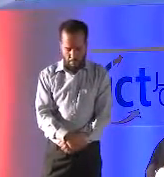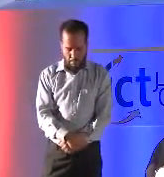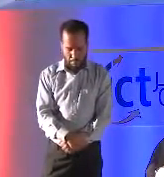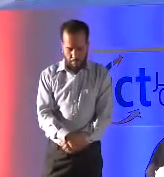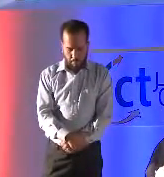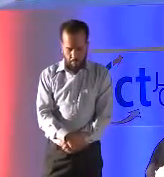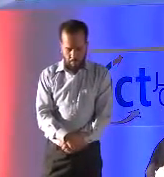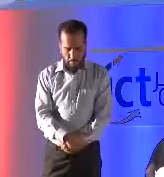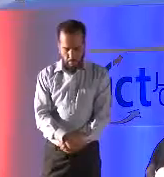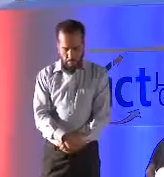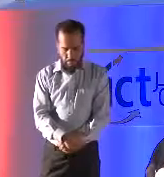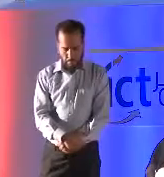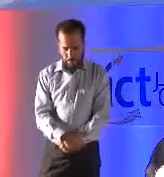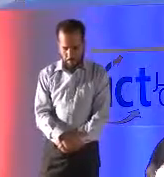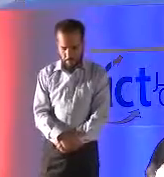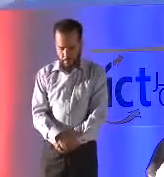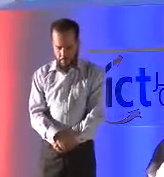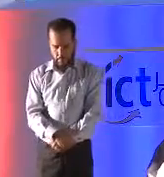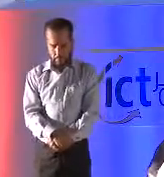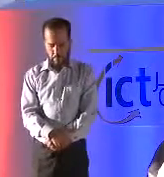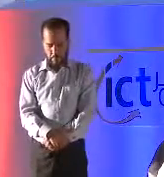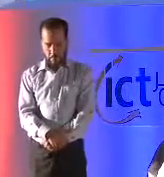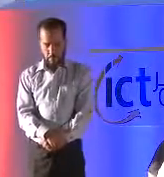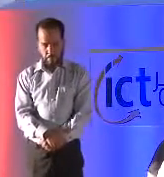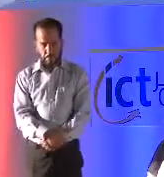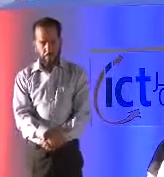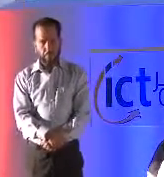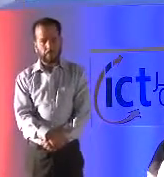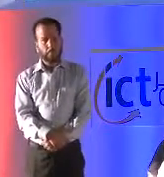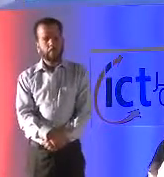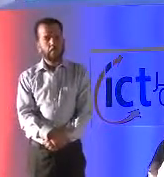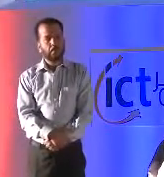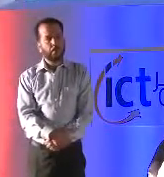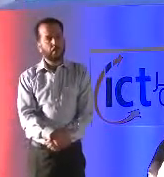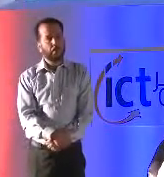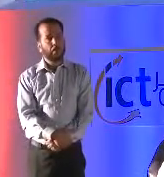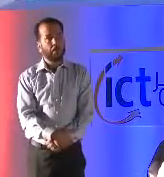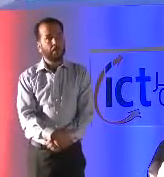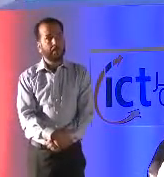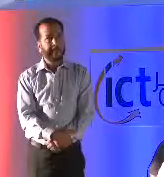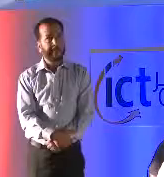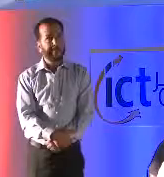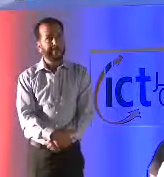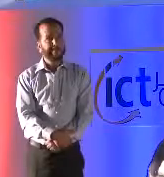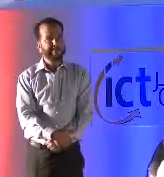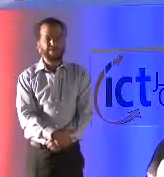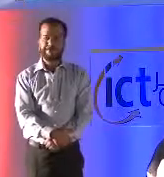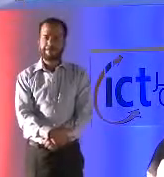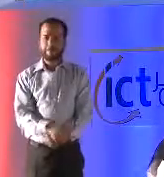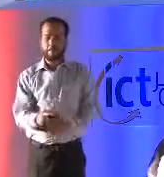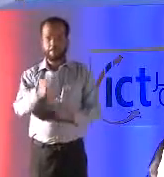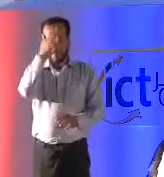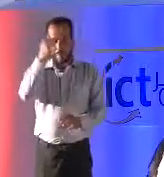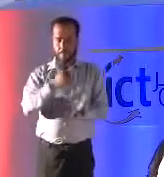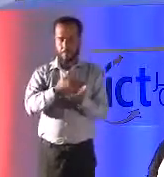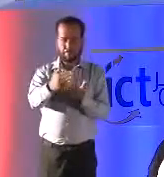discuss that later. There is a divide. We cannot deny it. There is a technology divide that exists. مثل